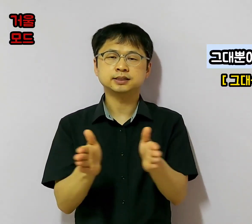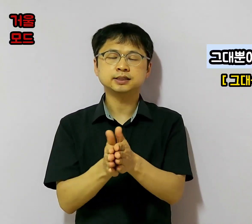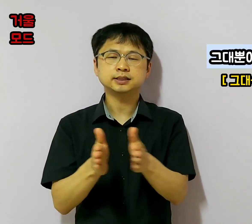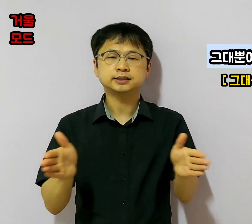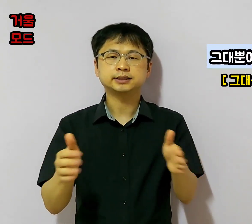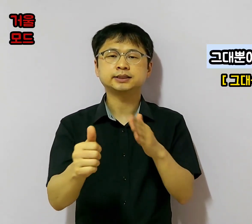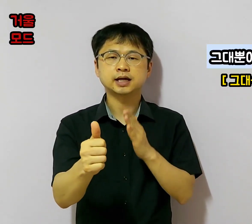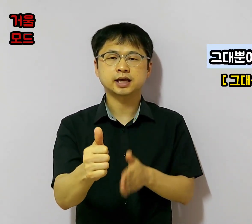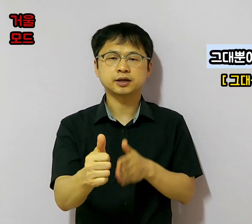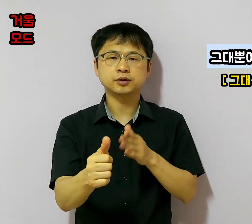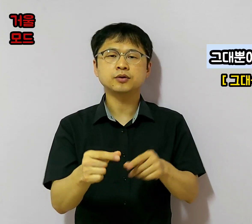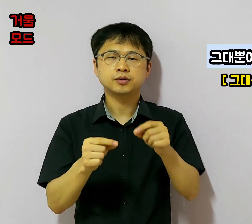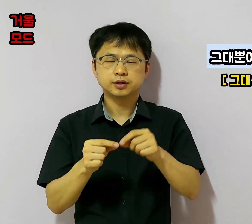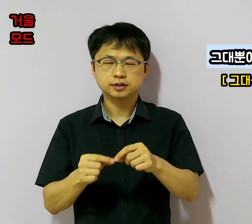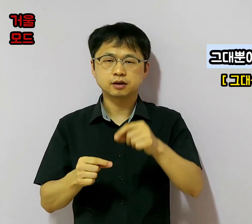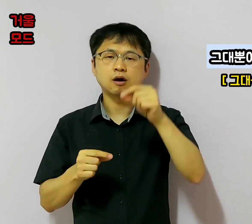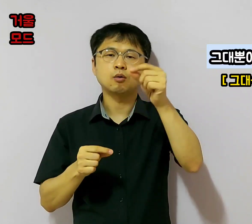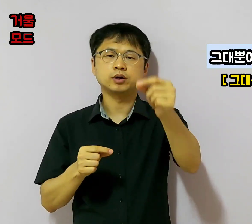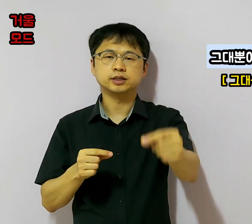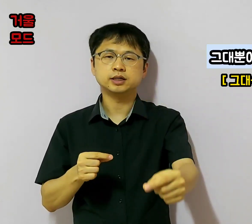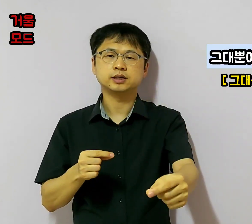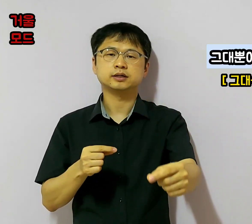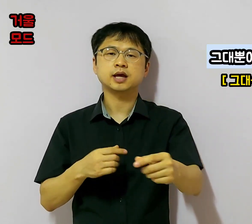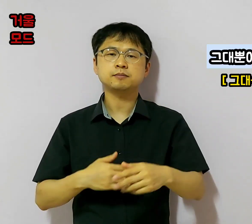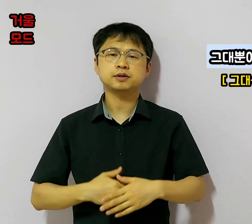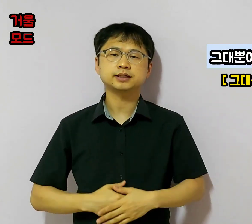사랑을 시작해요. 영원히.